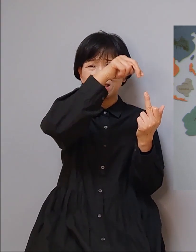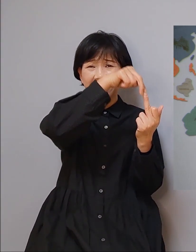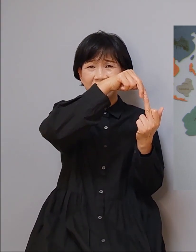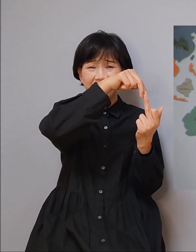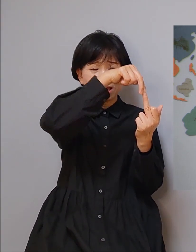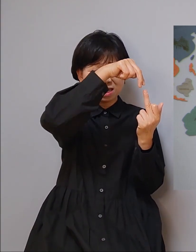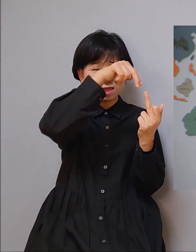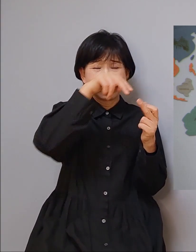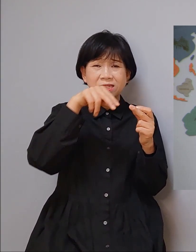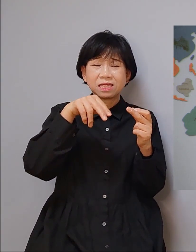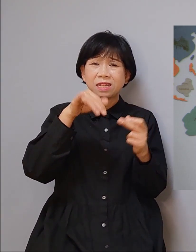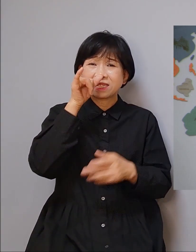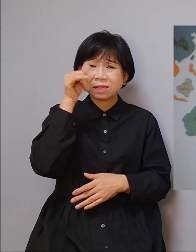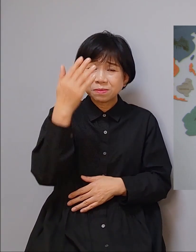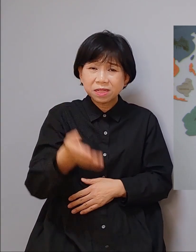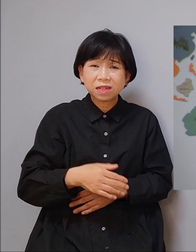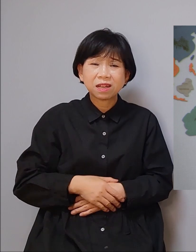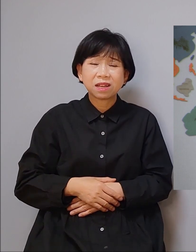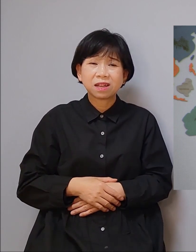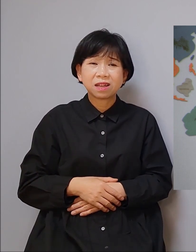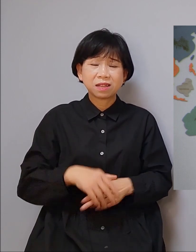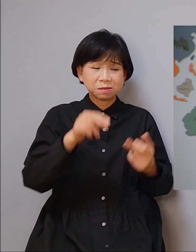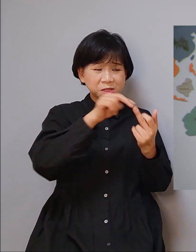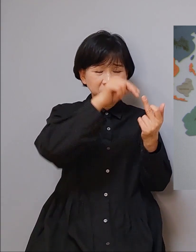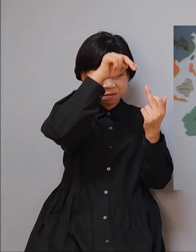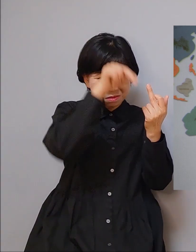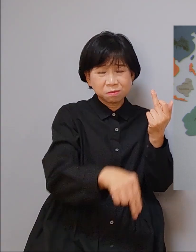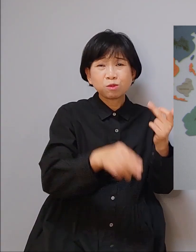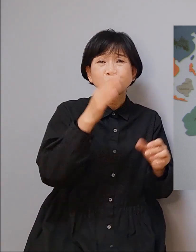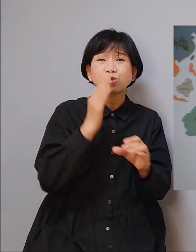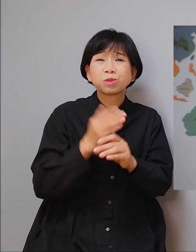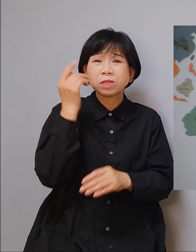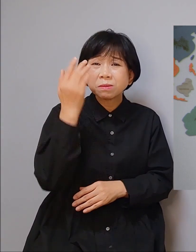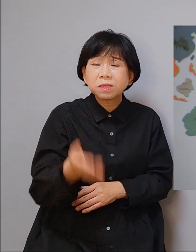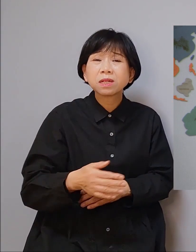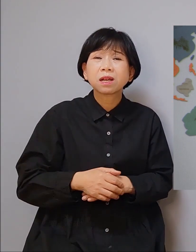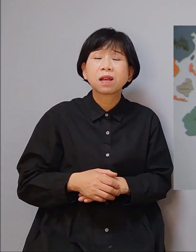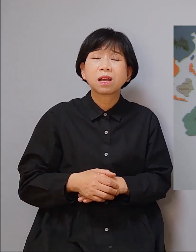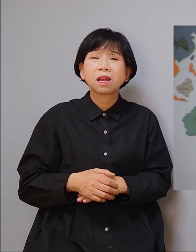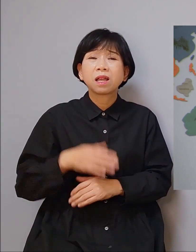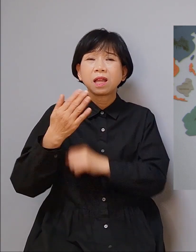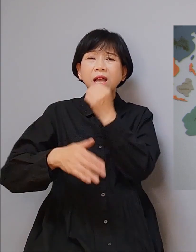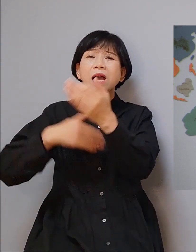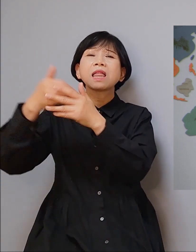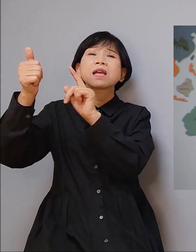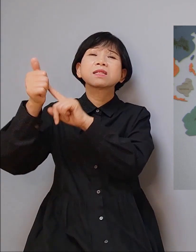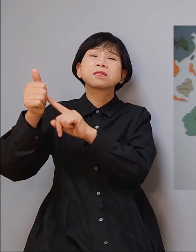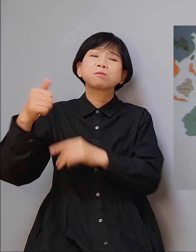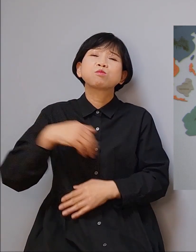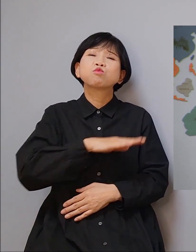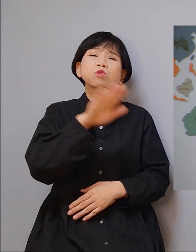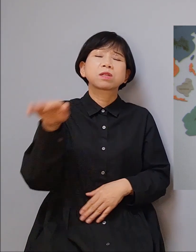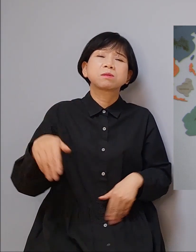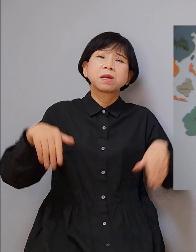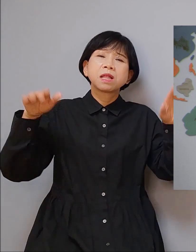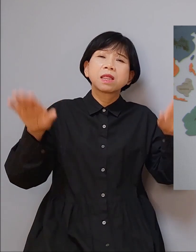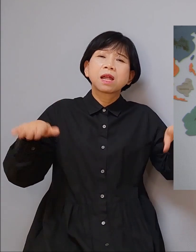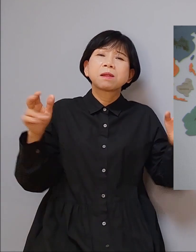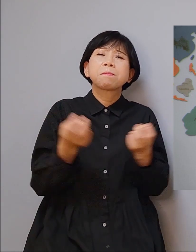추락하고 계십니까? 하나님은 지금 우리에게 어떤 법을 가르치고 계시다고요? 나는 법을 가르치고 계시는